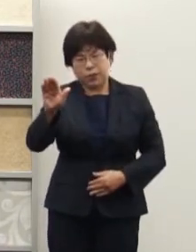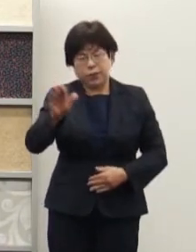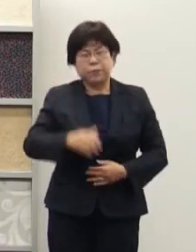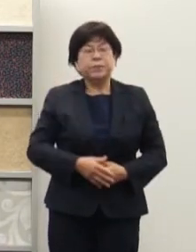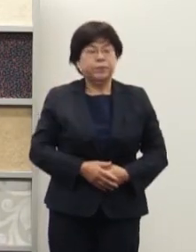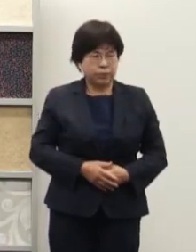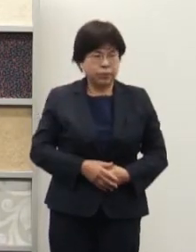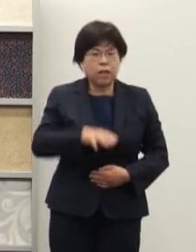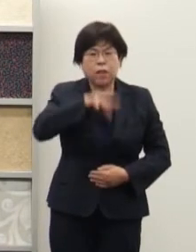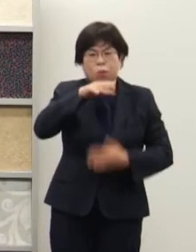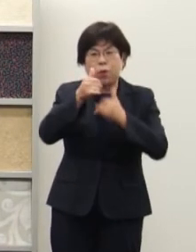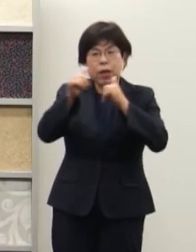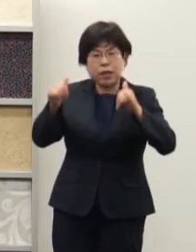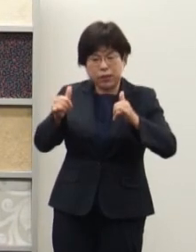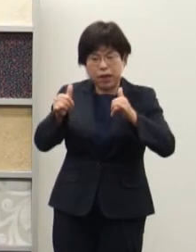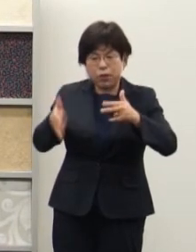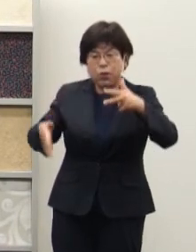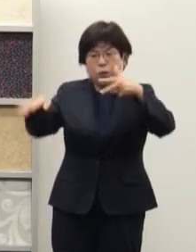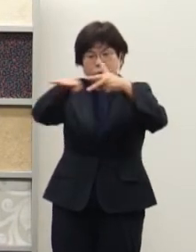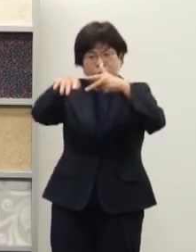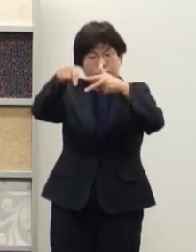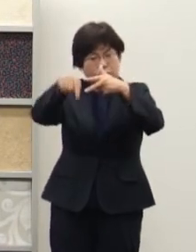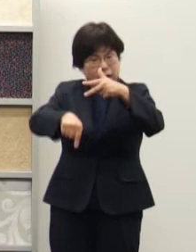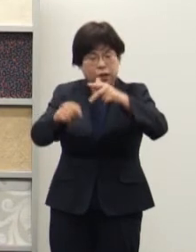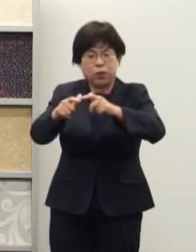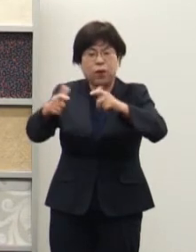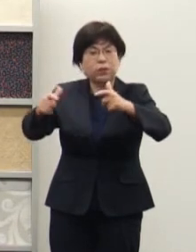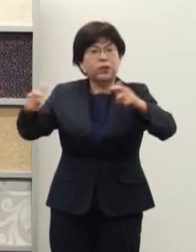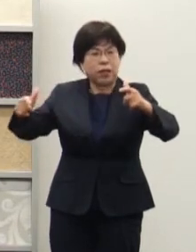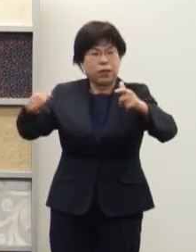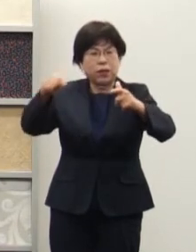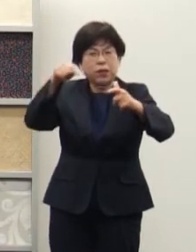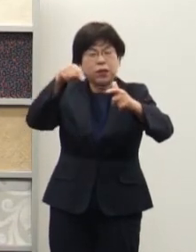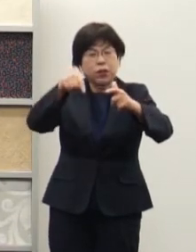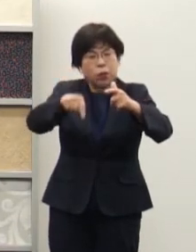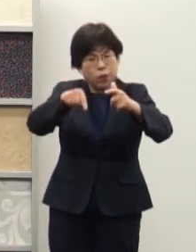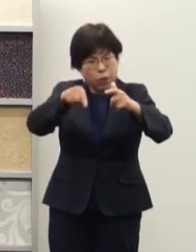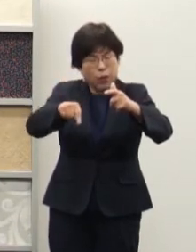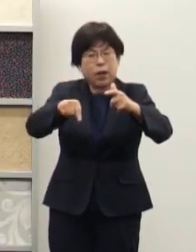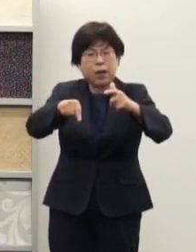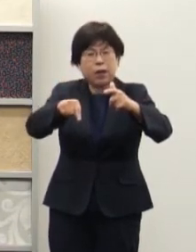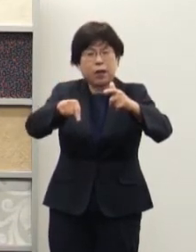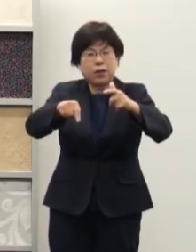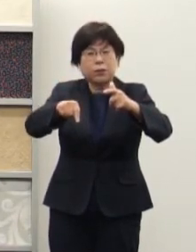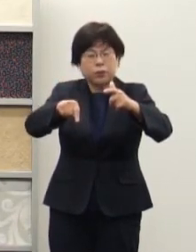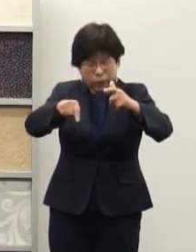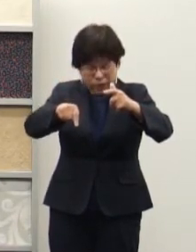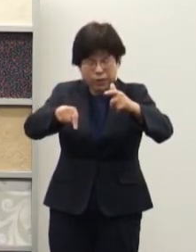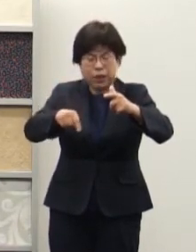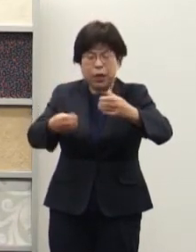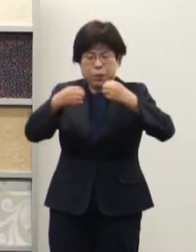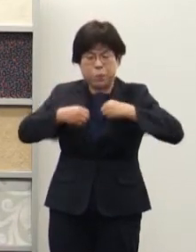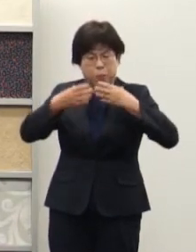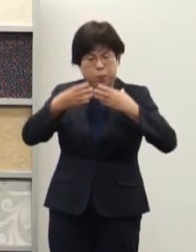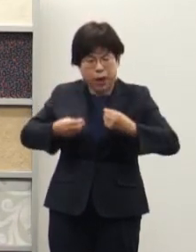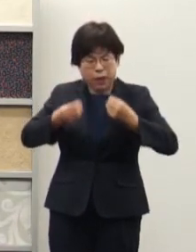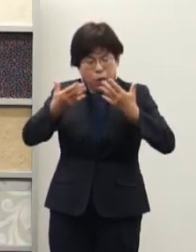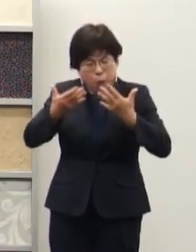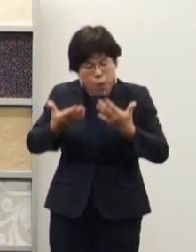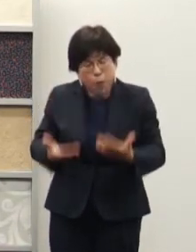高齢者施設での、感染拡大は、重症化リスクが高い高齢者の命に直結してしまう、ことに加えま